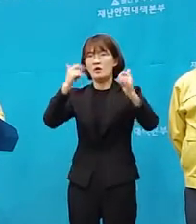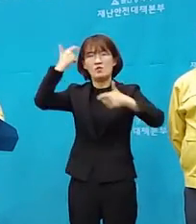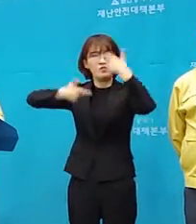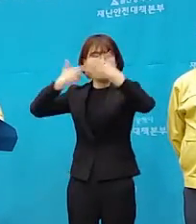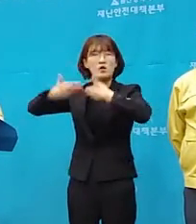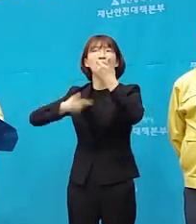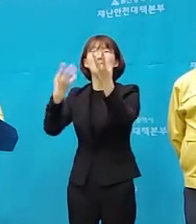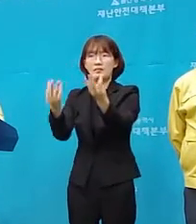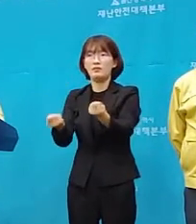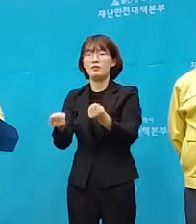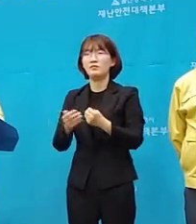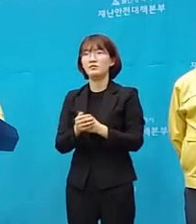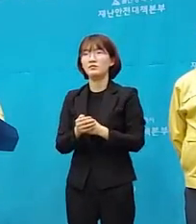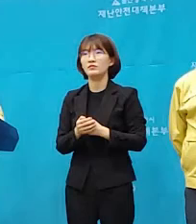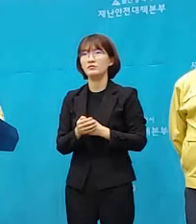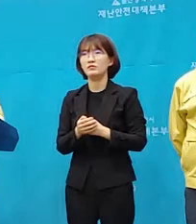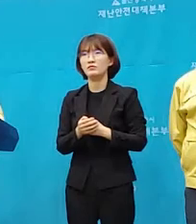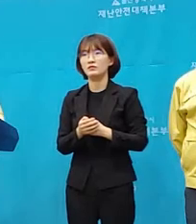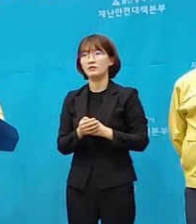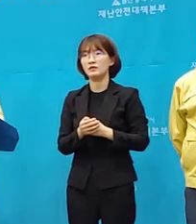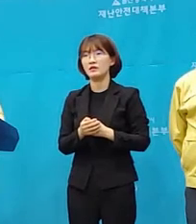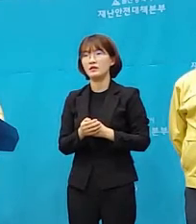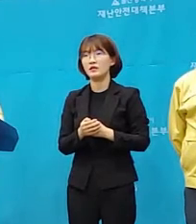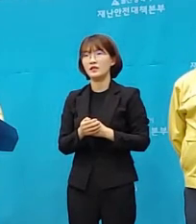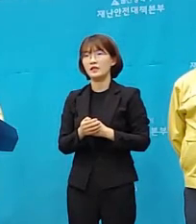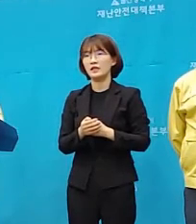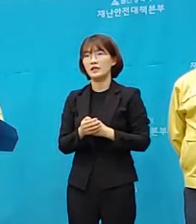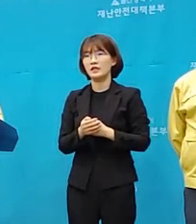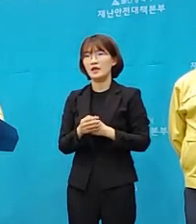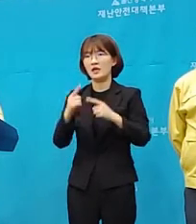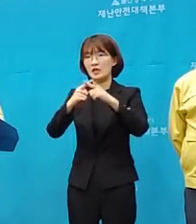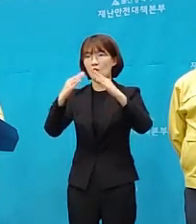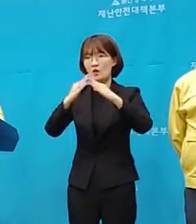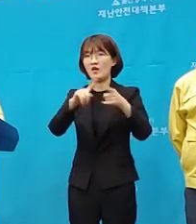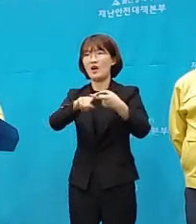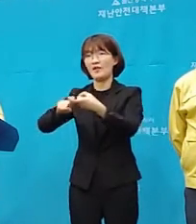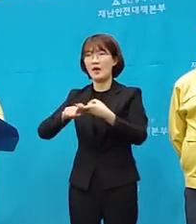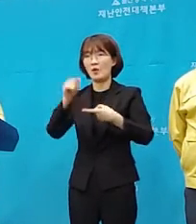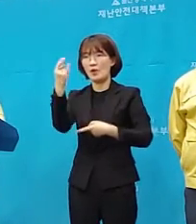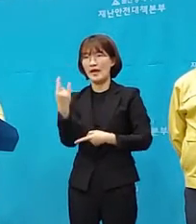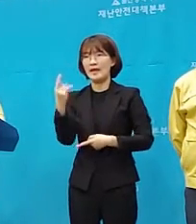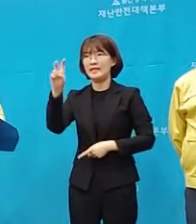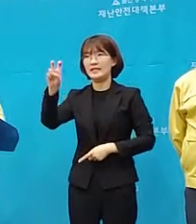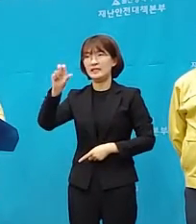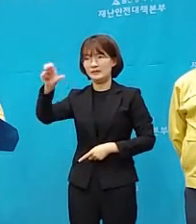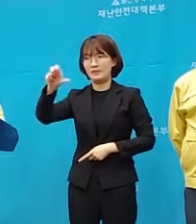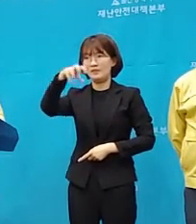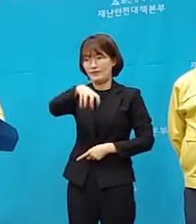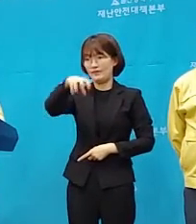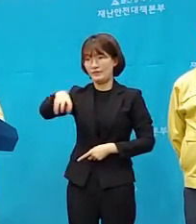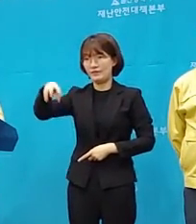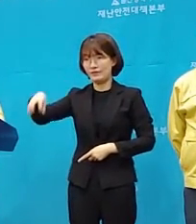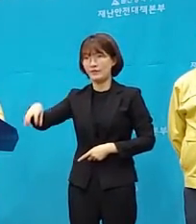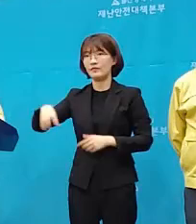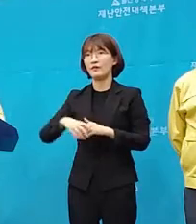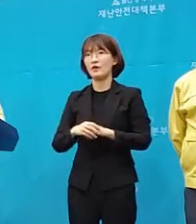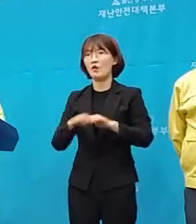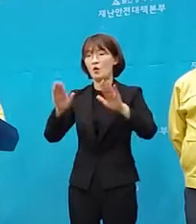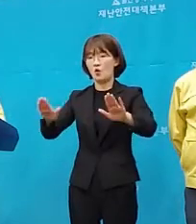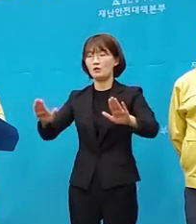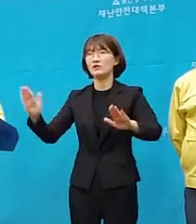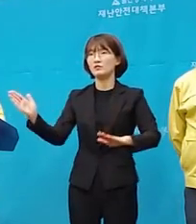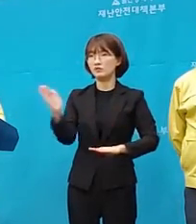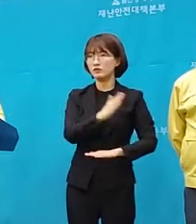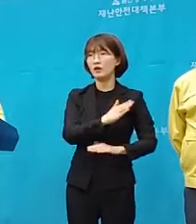많이 있습니다. 그래서 저희들이 그 기독교 그 연합회 그 25개 교단별로 저희들이